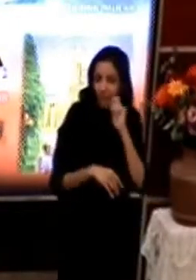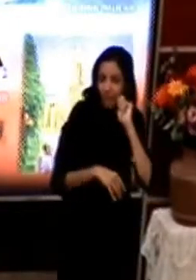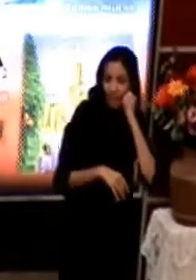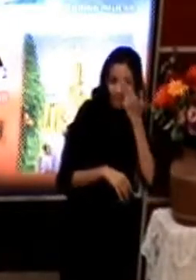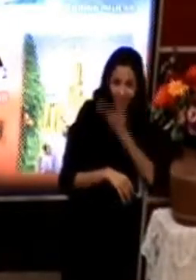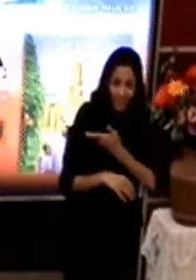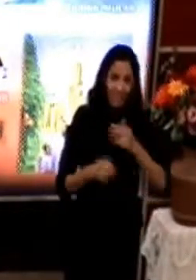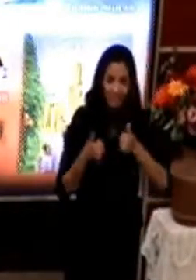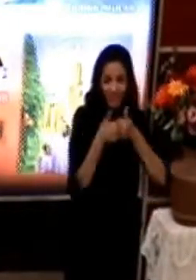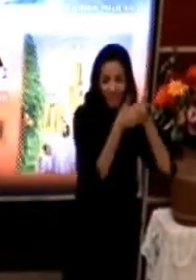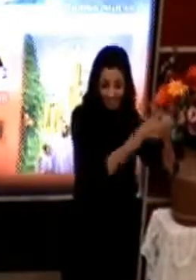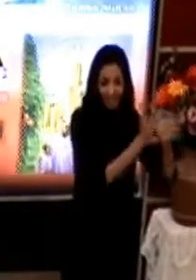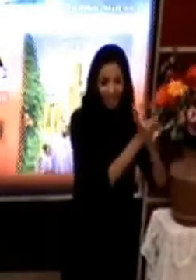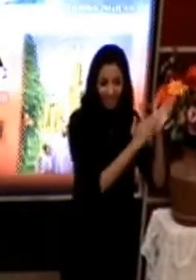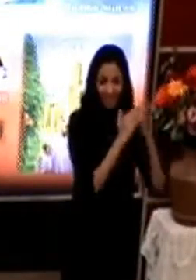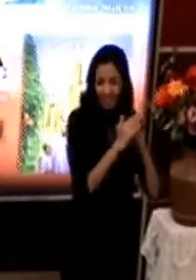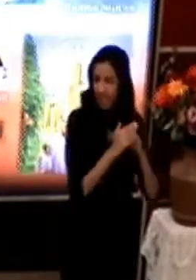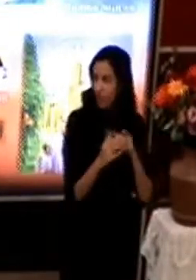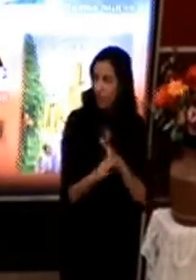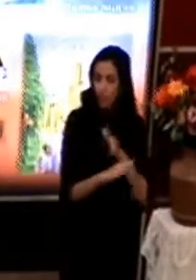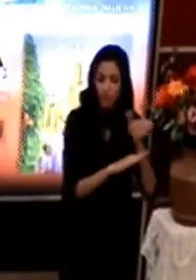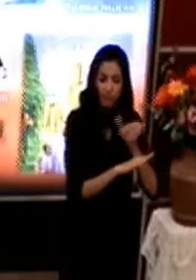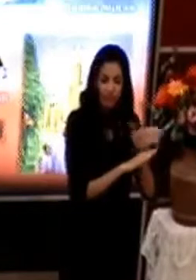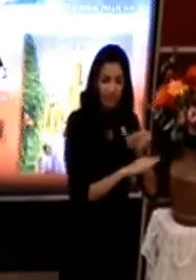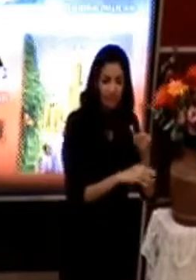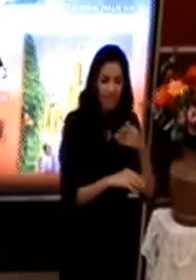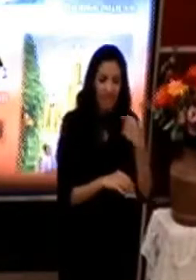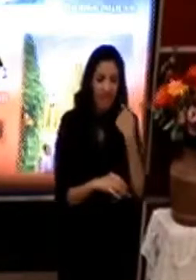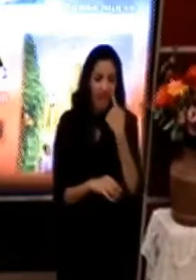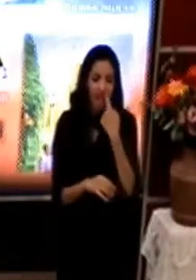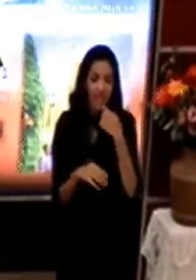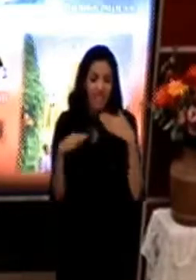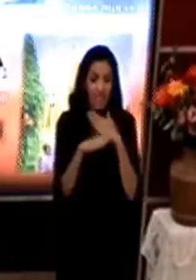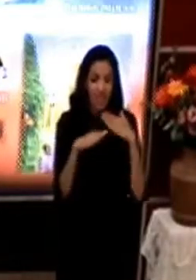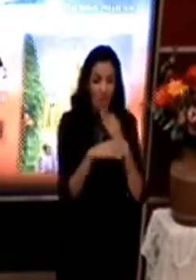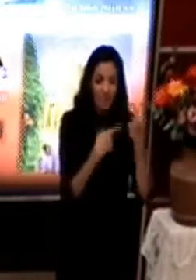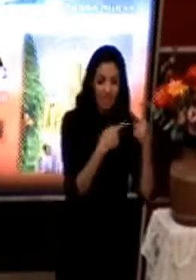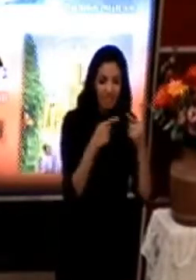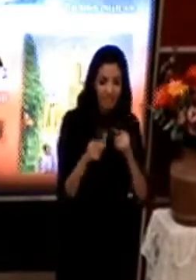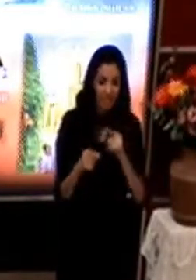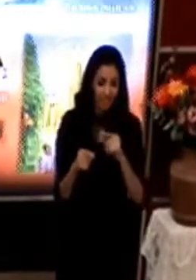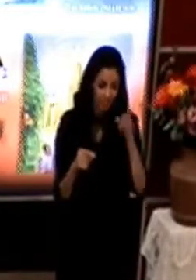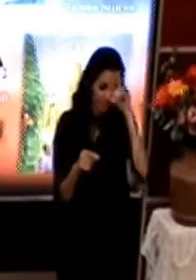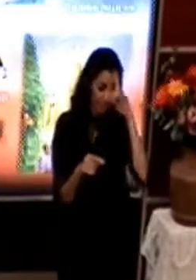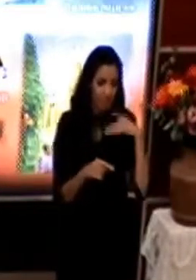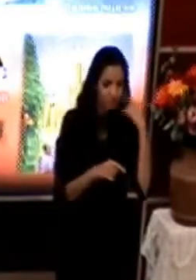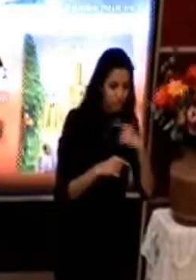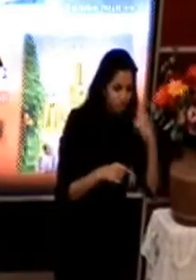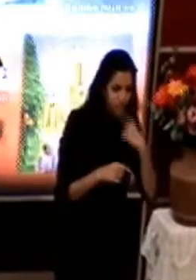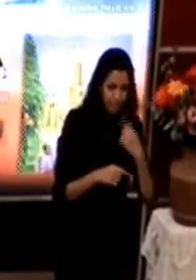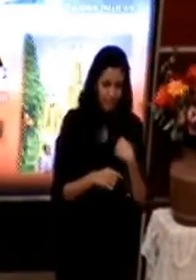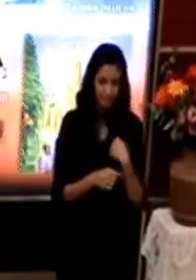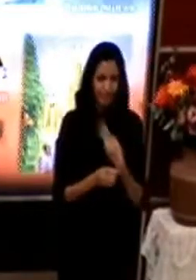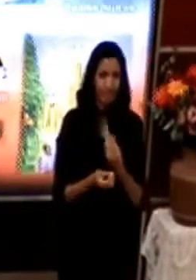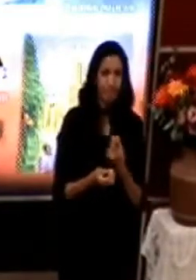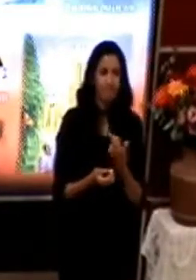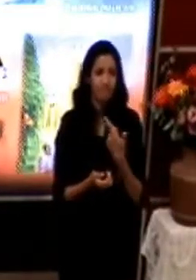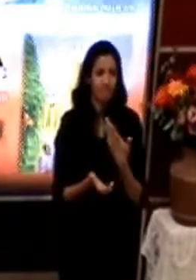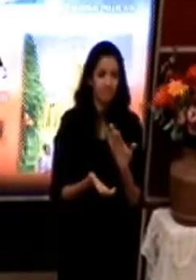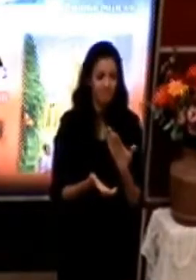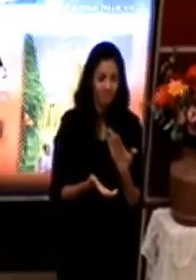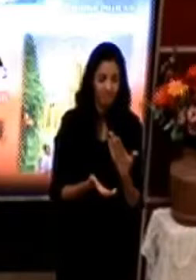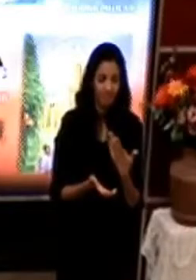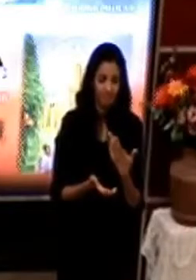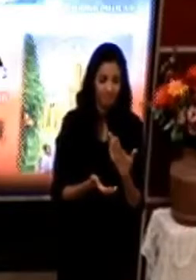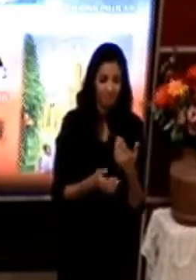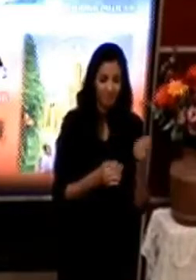ahí empezaron así a hablar extraño y como que, digo, ¿qué onda? Entonces, y cuando